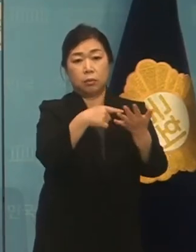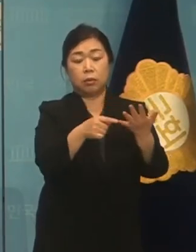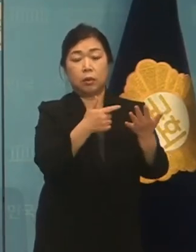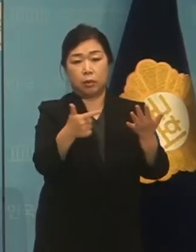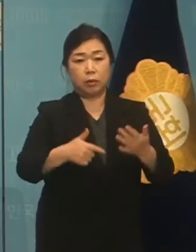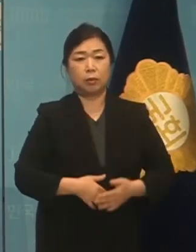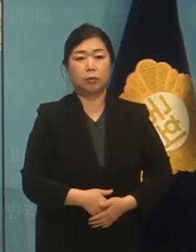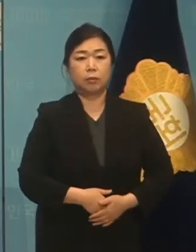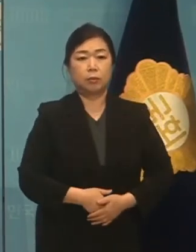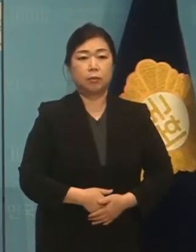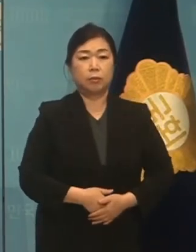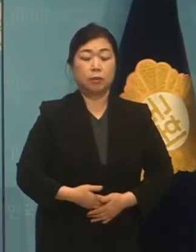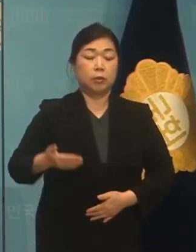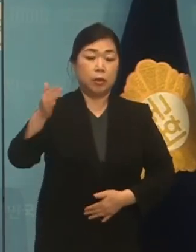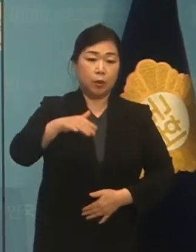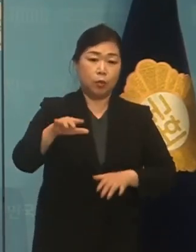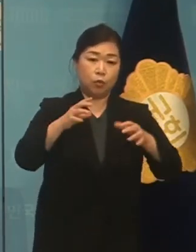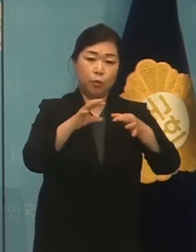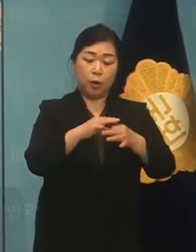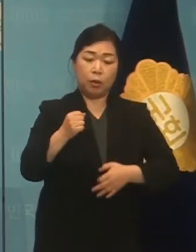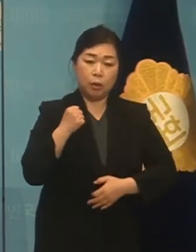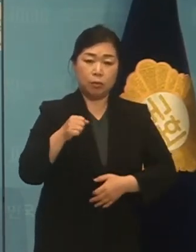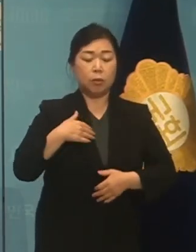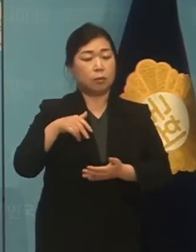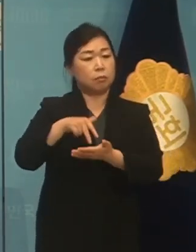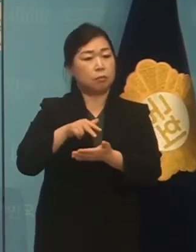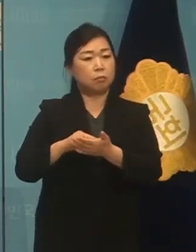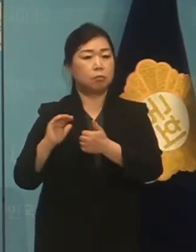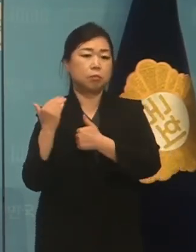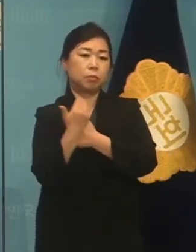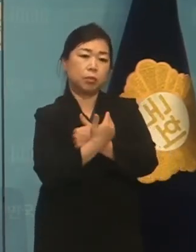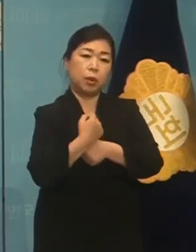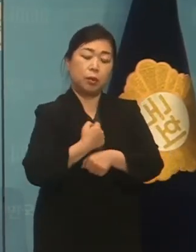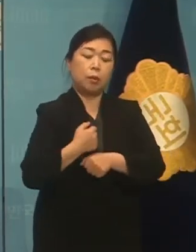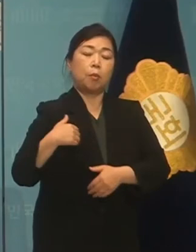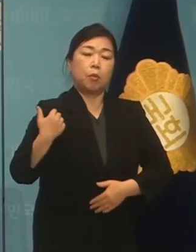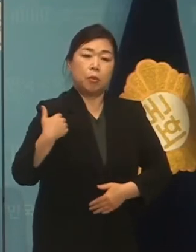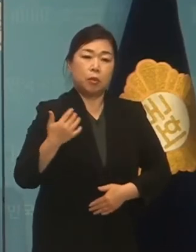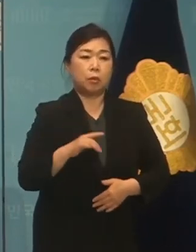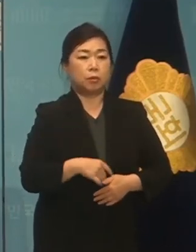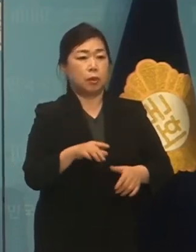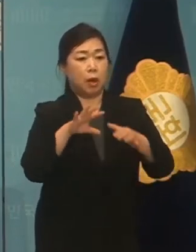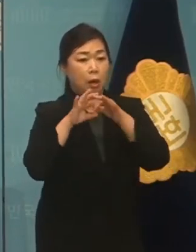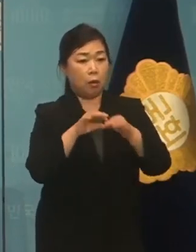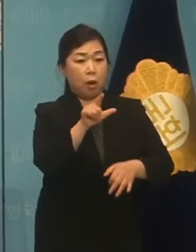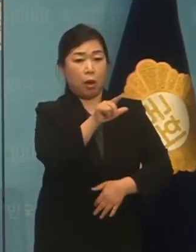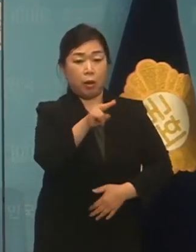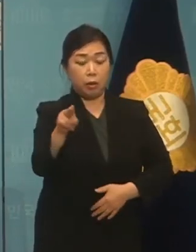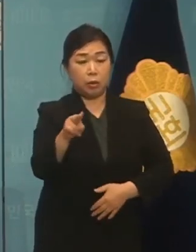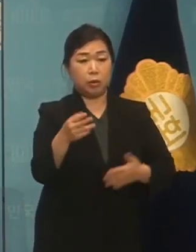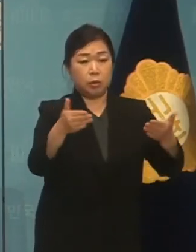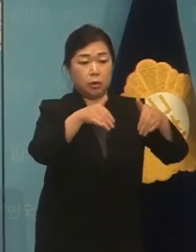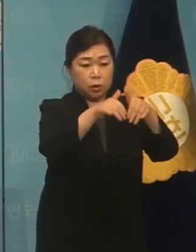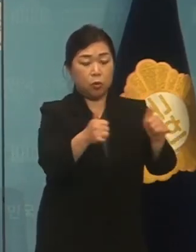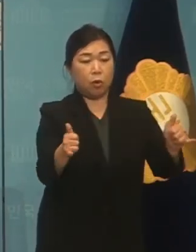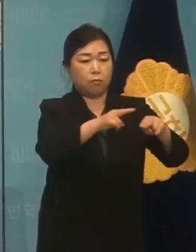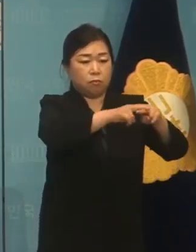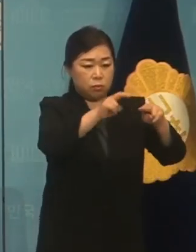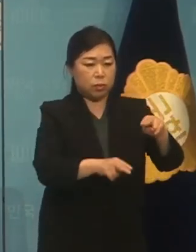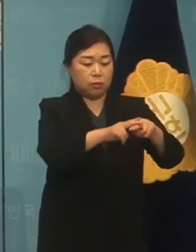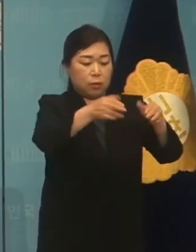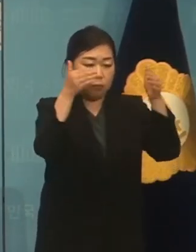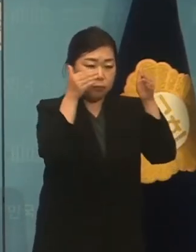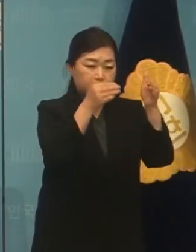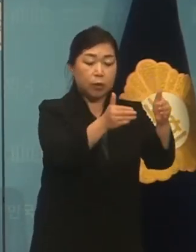상황이 이런데 국민의힘은 자기 집안 사정은 모른 새 하면서 연일 LH 직원 투기 사태에 대해서만 핏대를